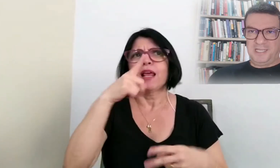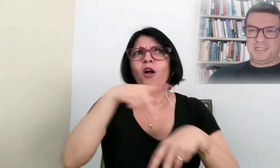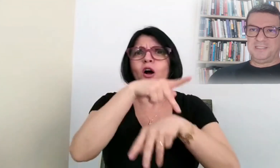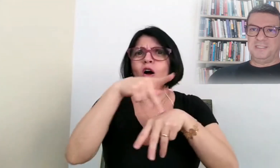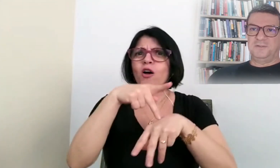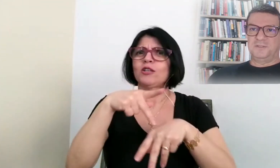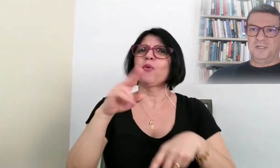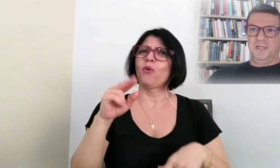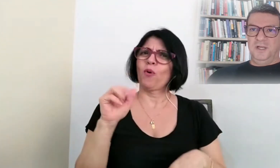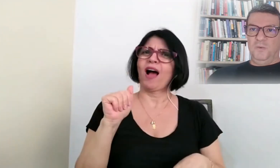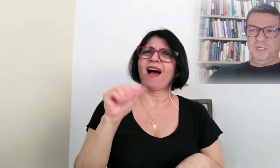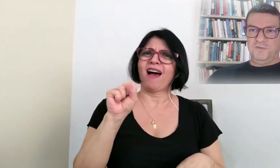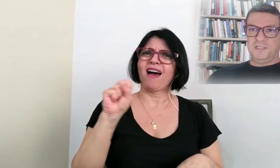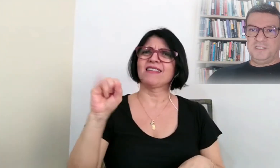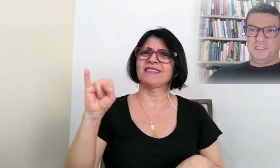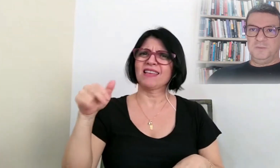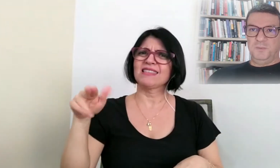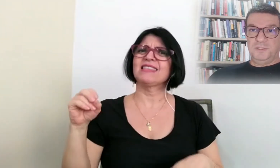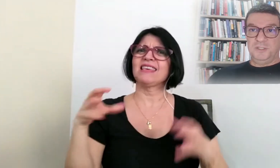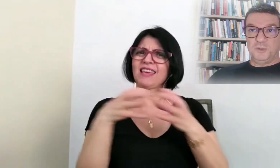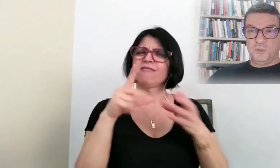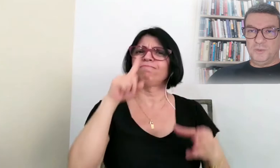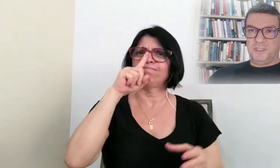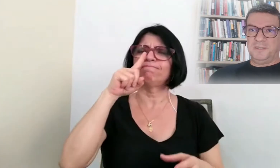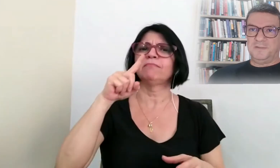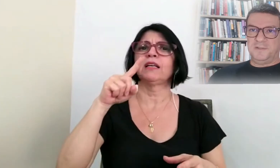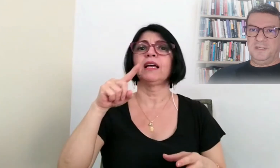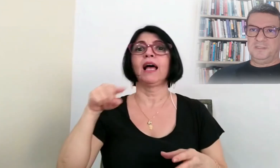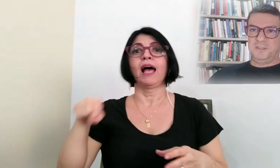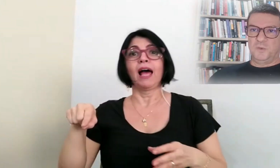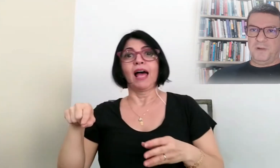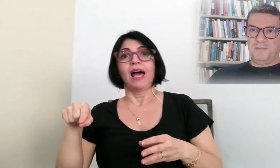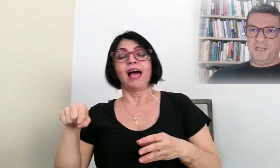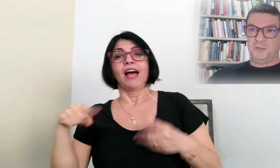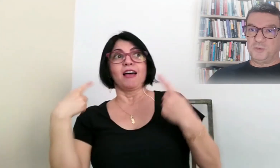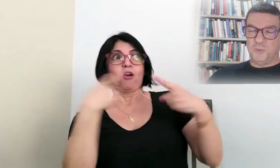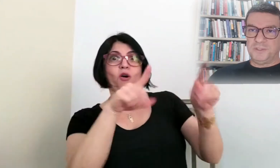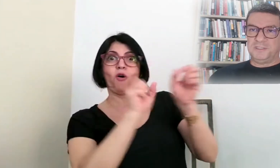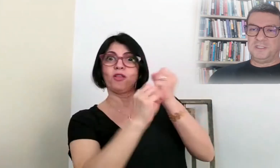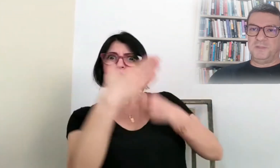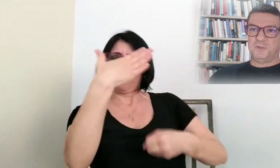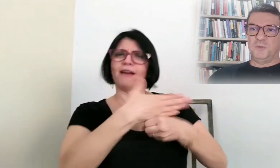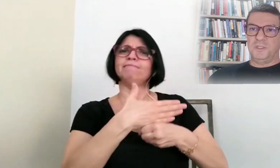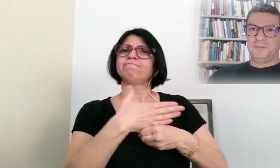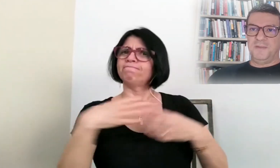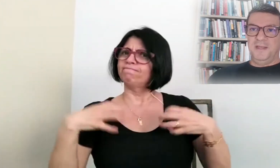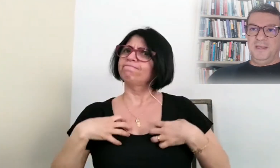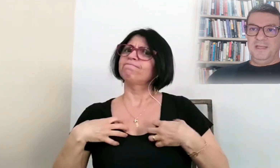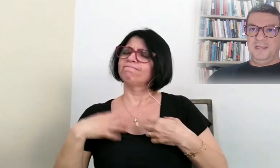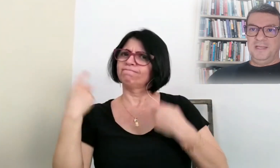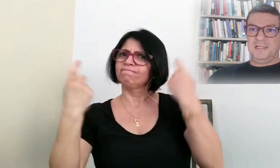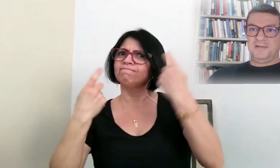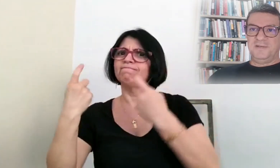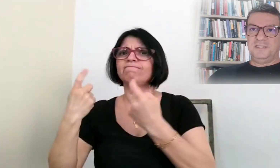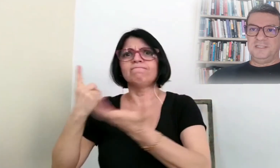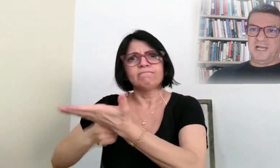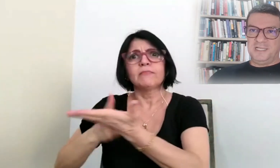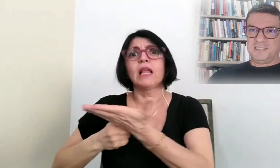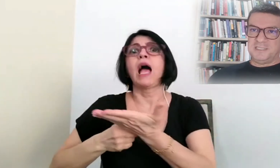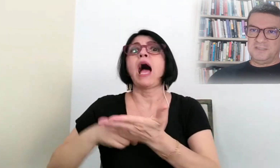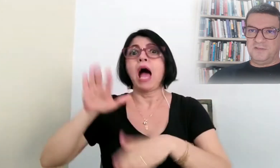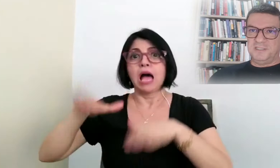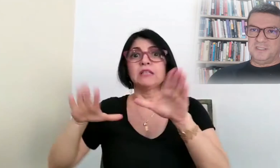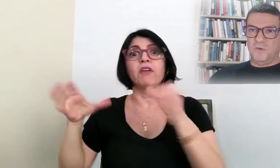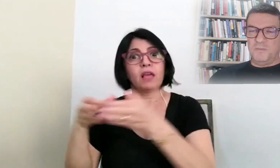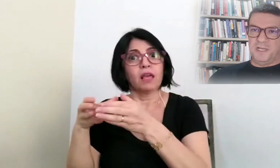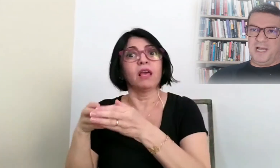igualmente assassinos. O antifascismo, portanto, junta esses grupamentos, junta essas pessoas e através de